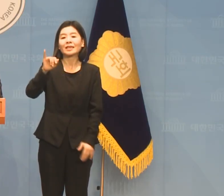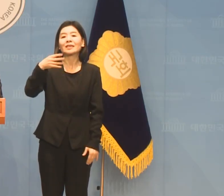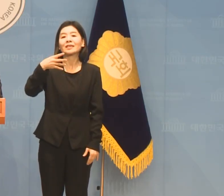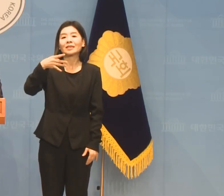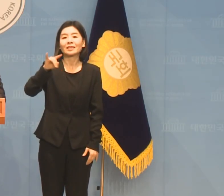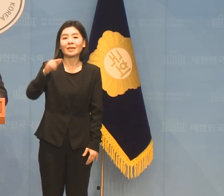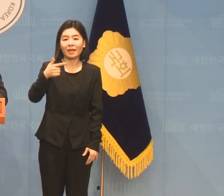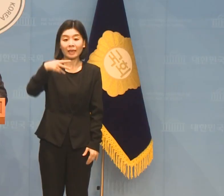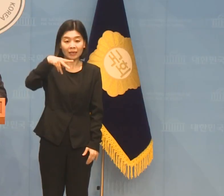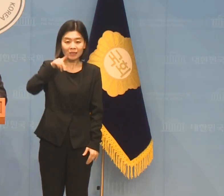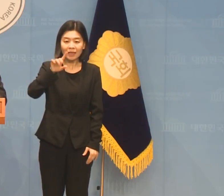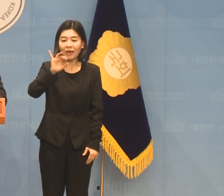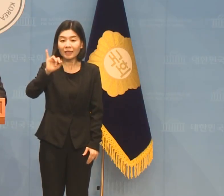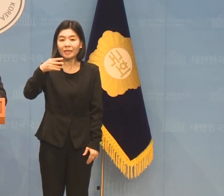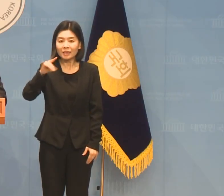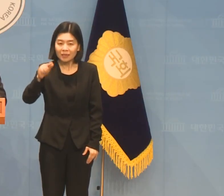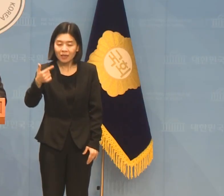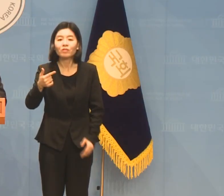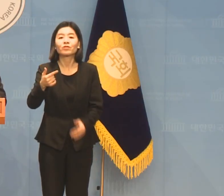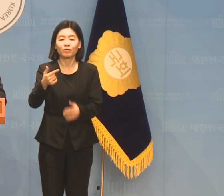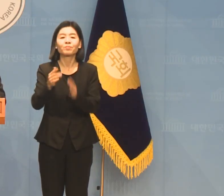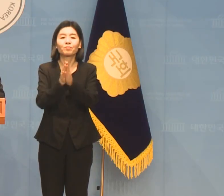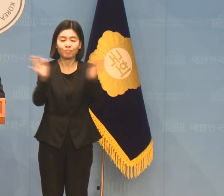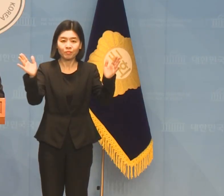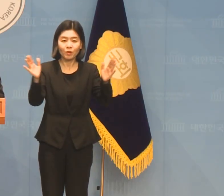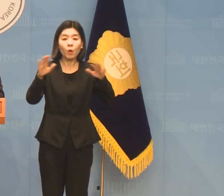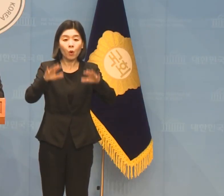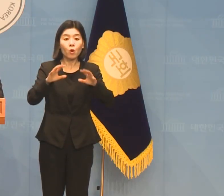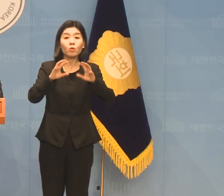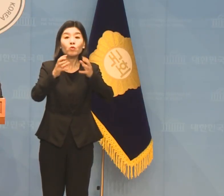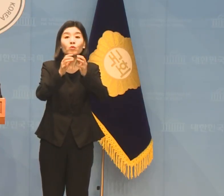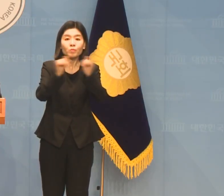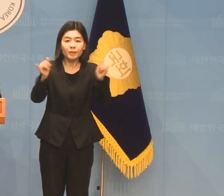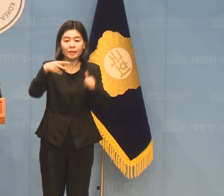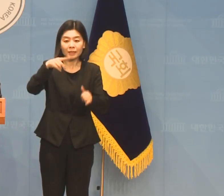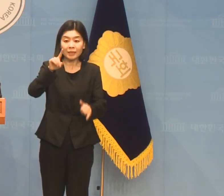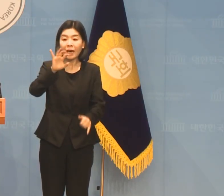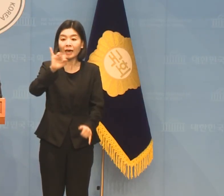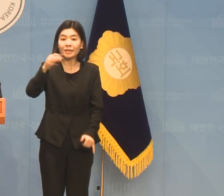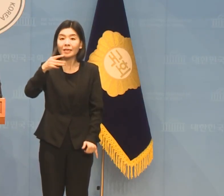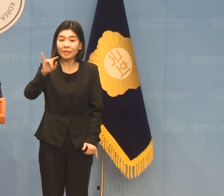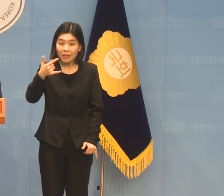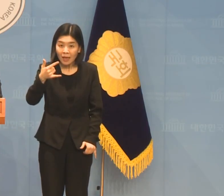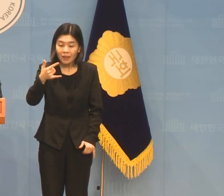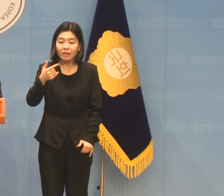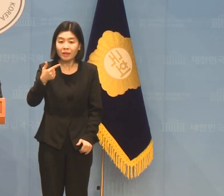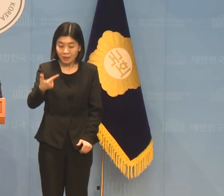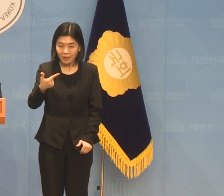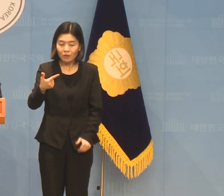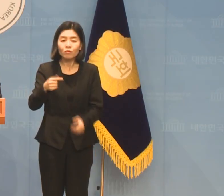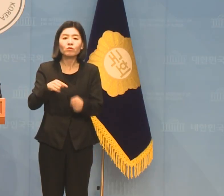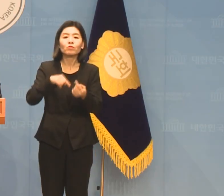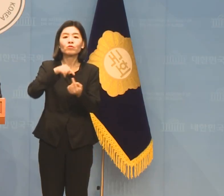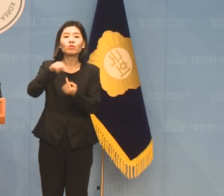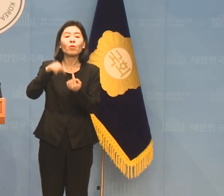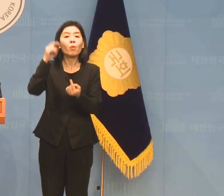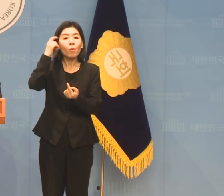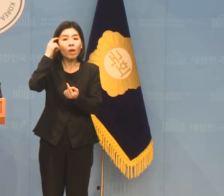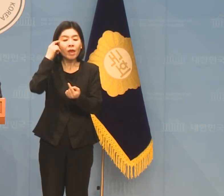출범합니다. 오늘 출범하는 국민 사이렌은 더불어민주당이 운영 중인 민주파출소 등으로